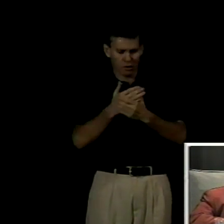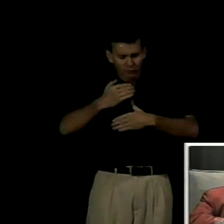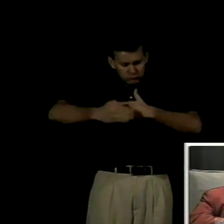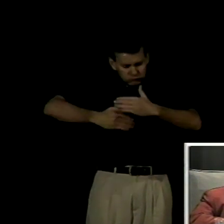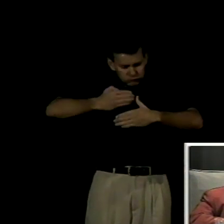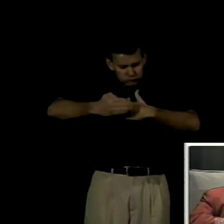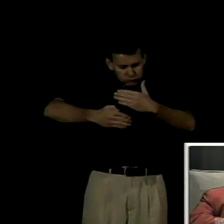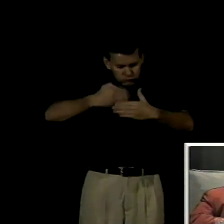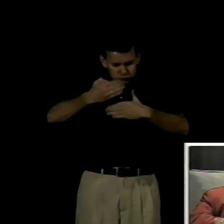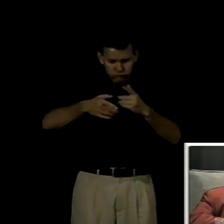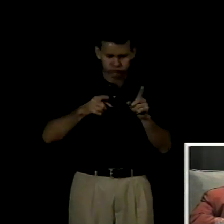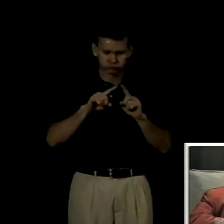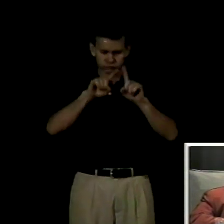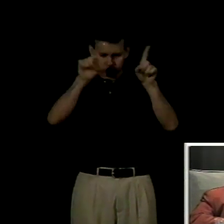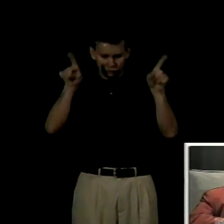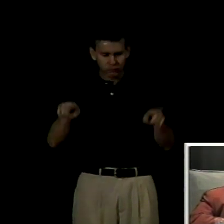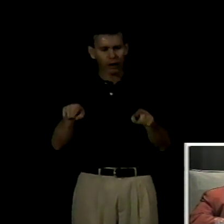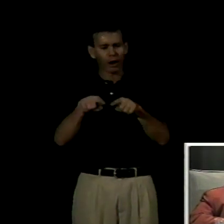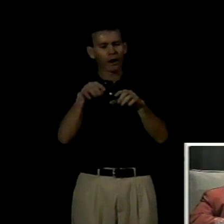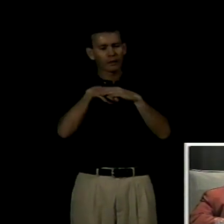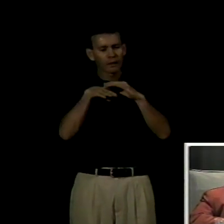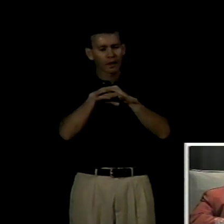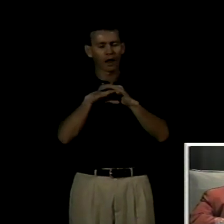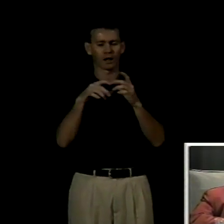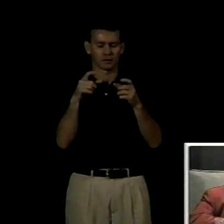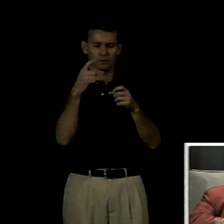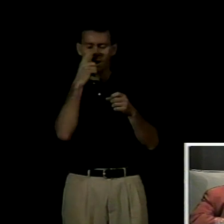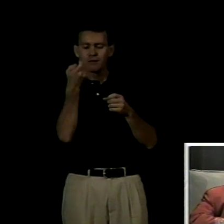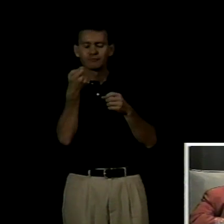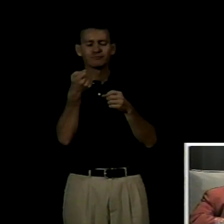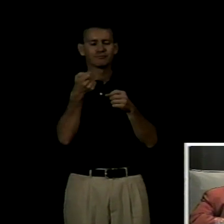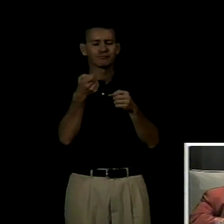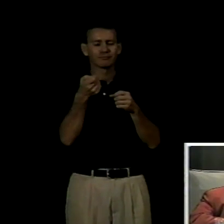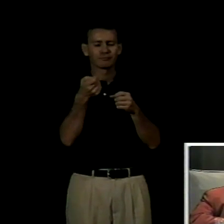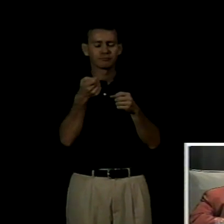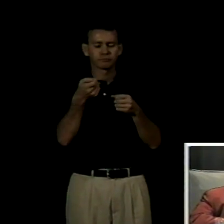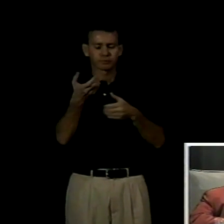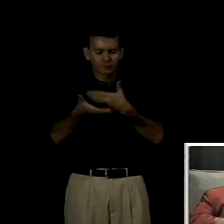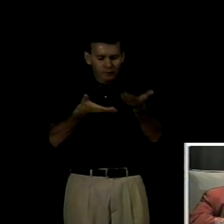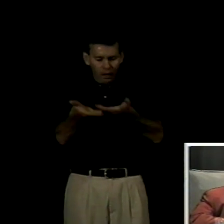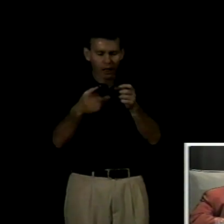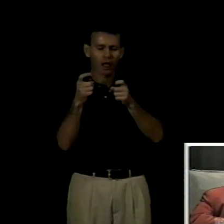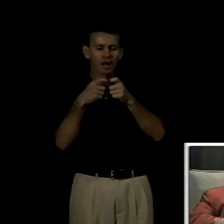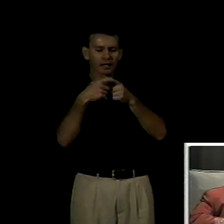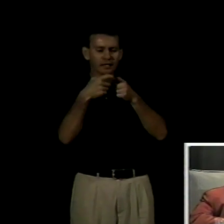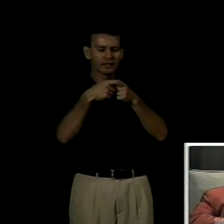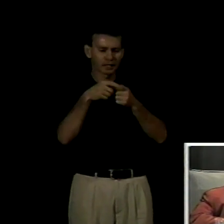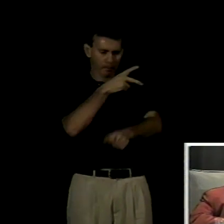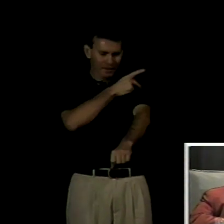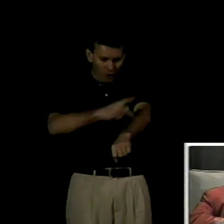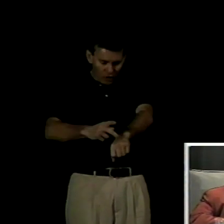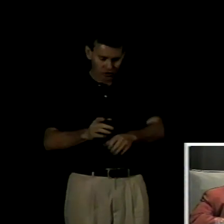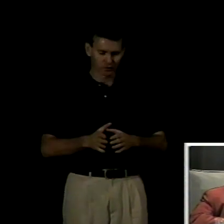la perspectiva clínico-pedagógica este ingreso de la lengua de señas en la escuela y su consiguiente